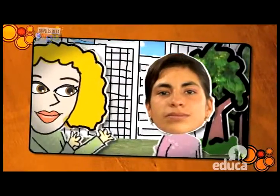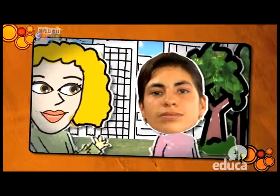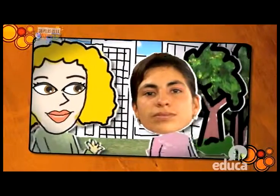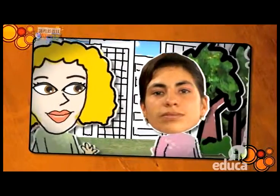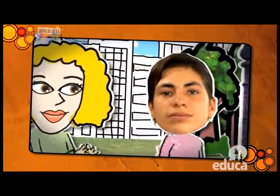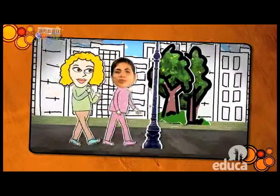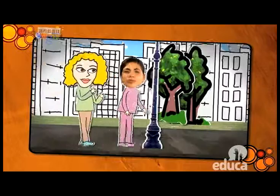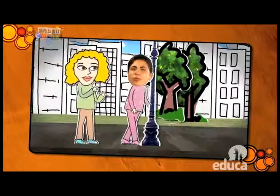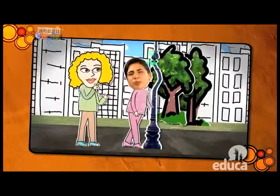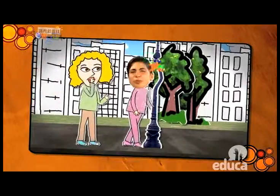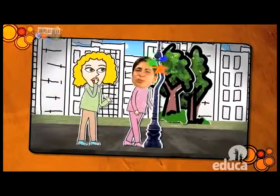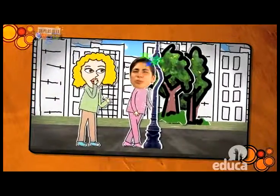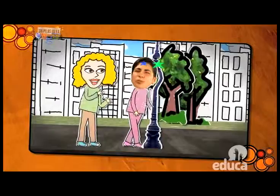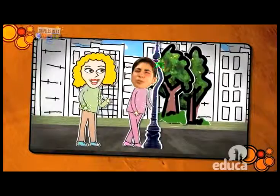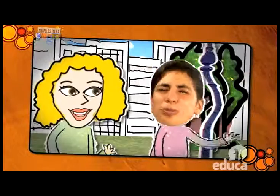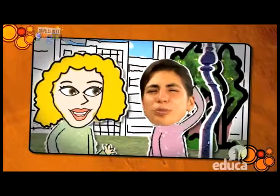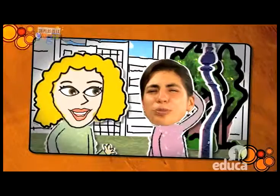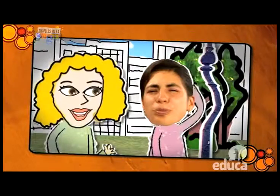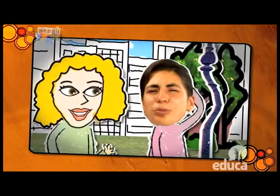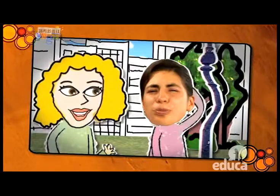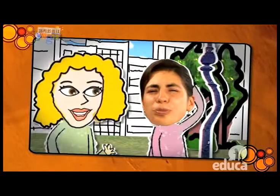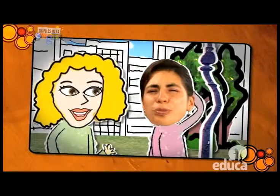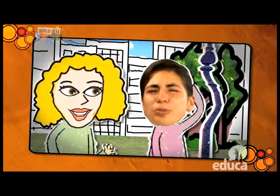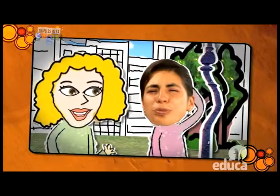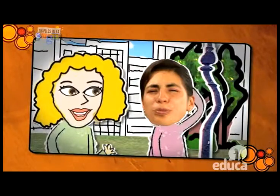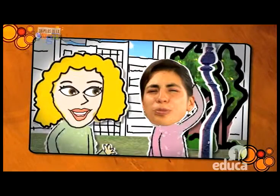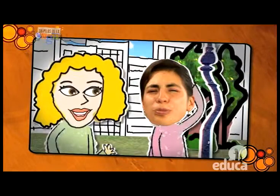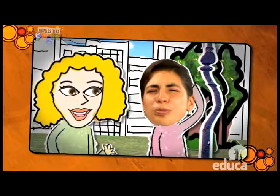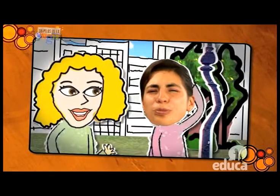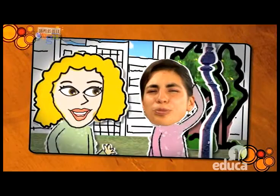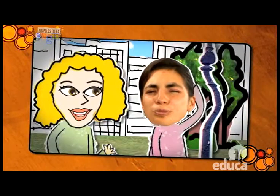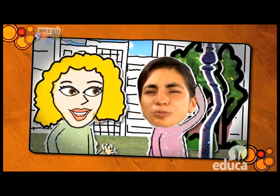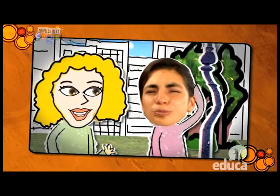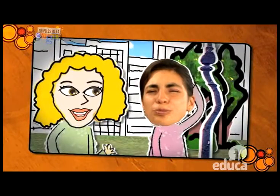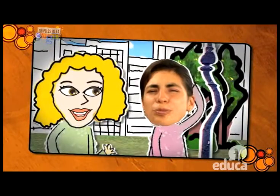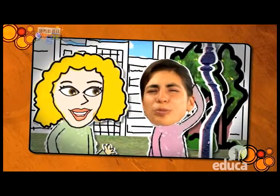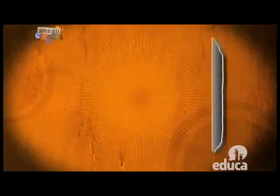di un cabezazo contra el poste de la luz. Eso nos pasa bastante.